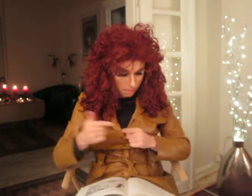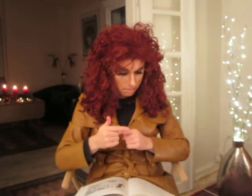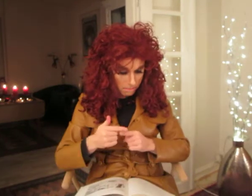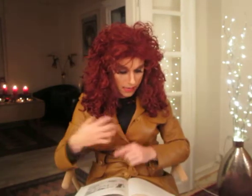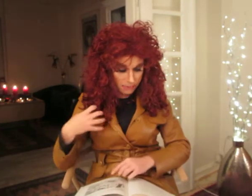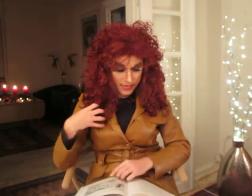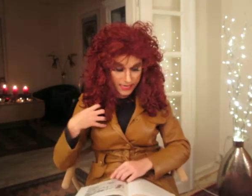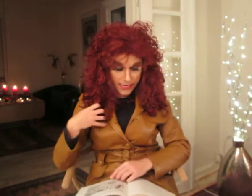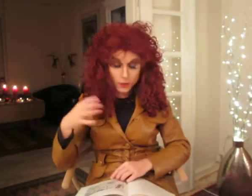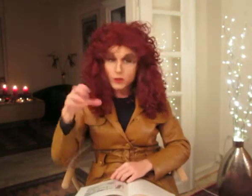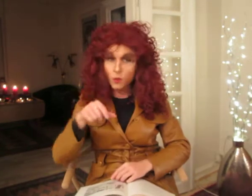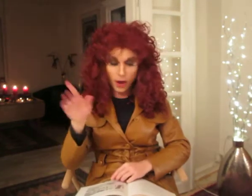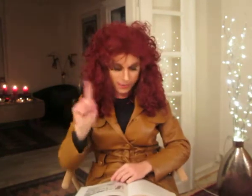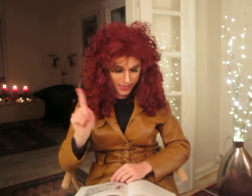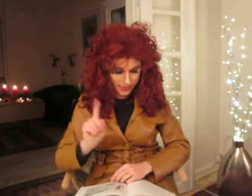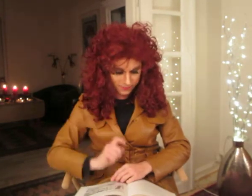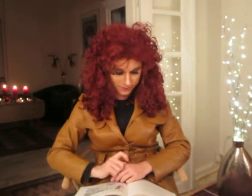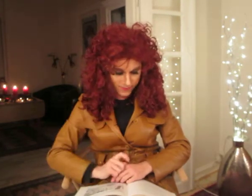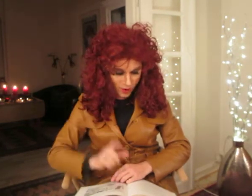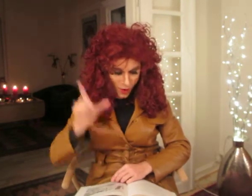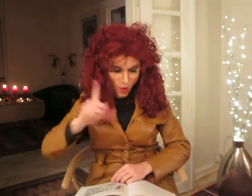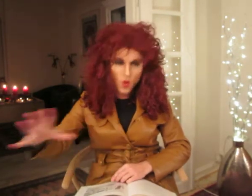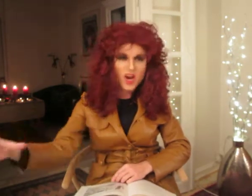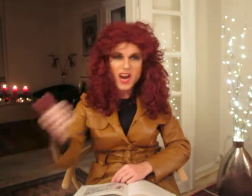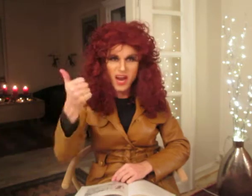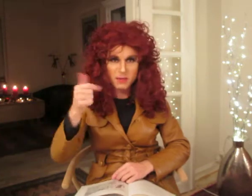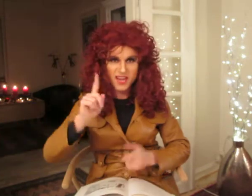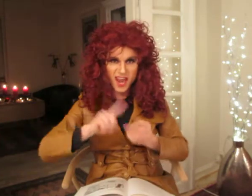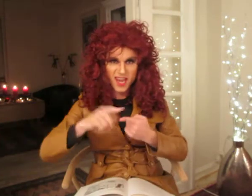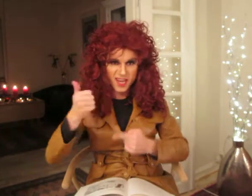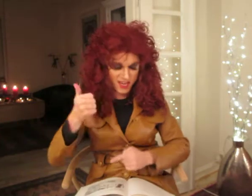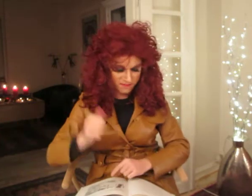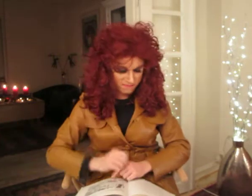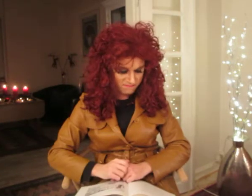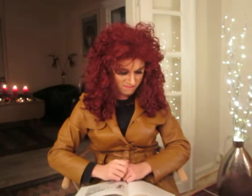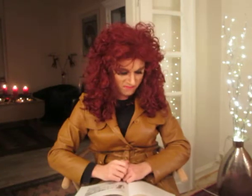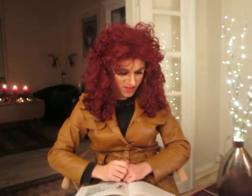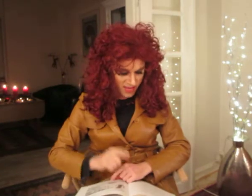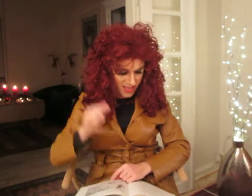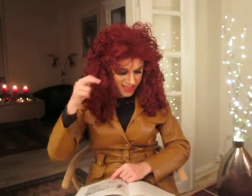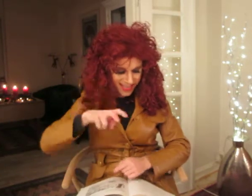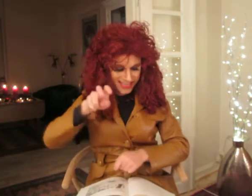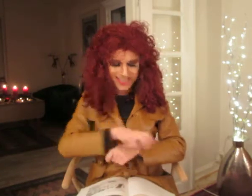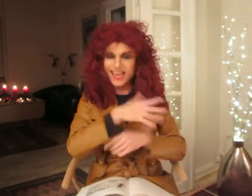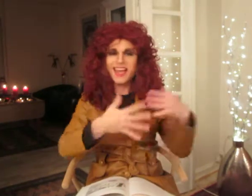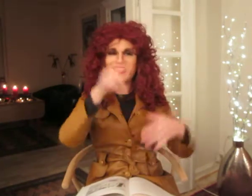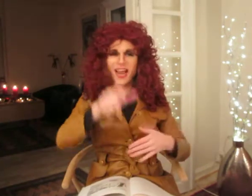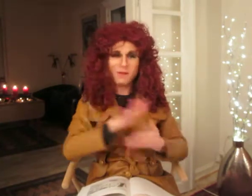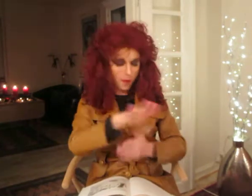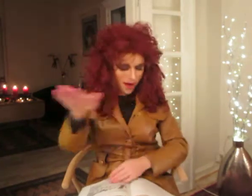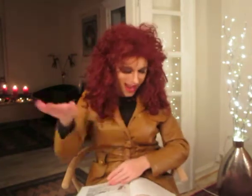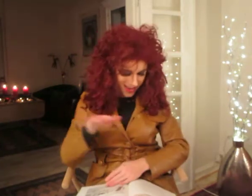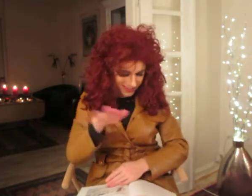Men pigen tog ham ikke! Hun græk en anden en! Der standede han på marken!